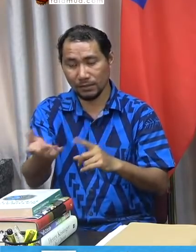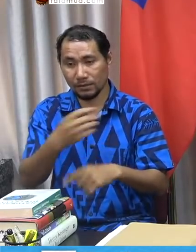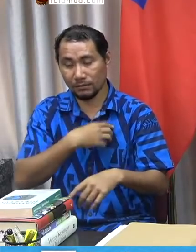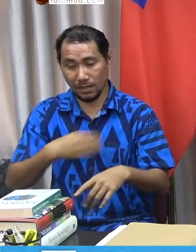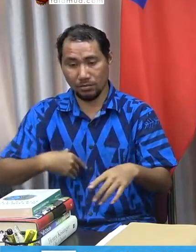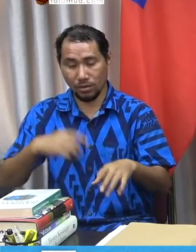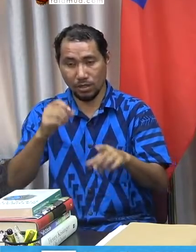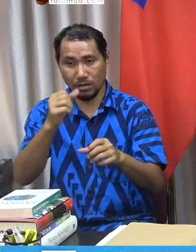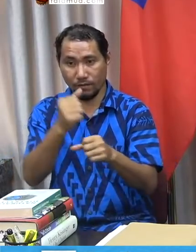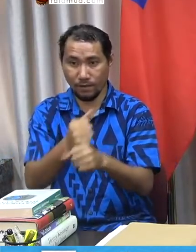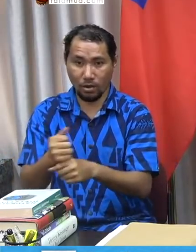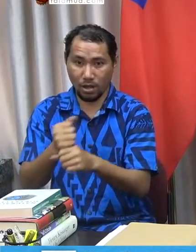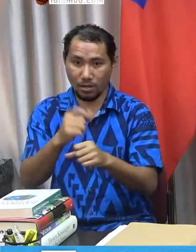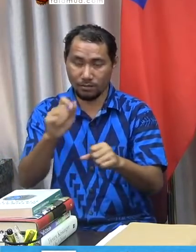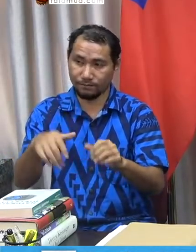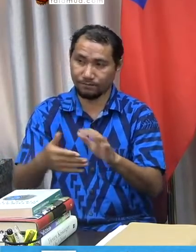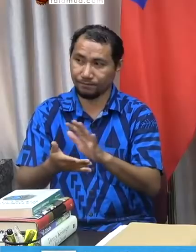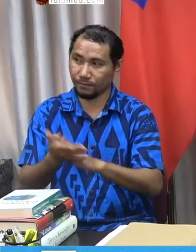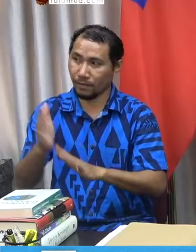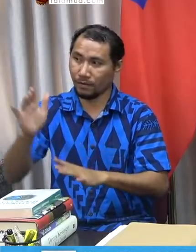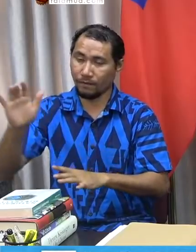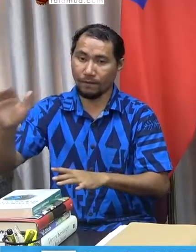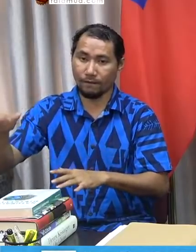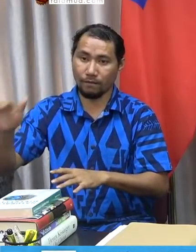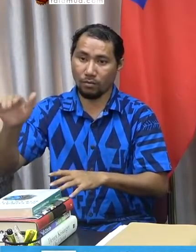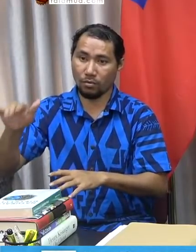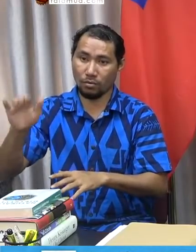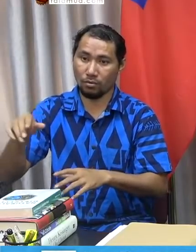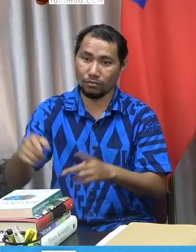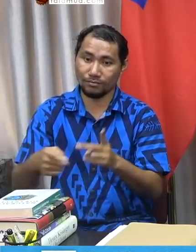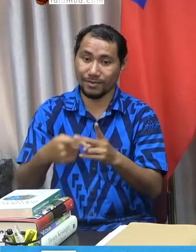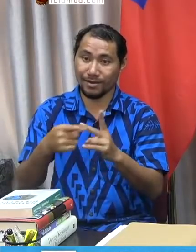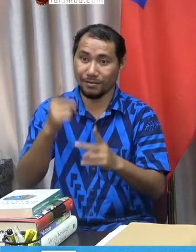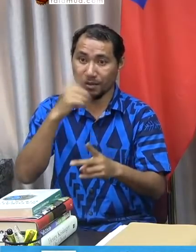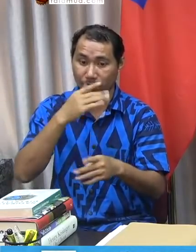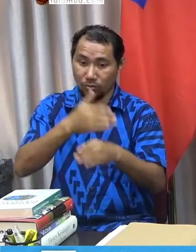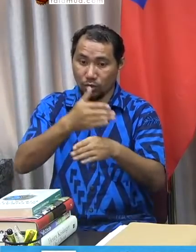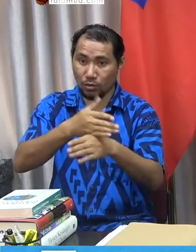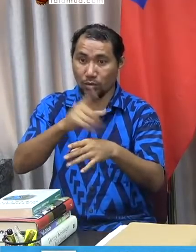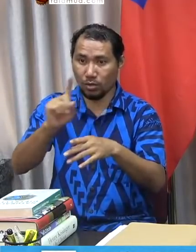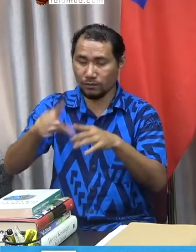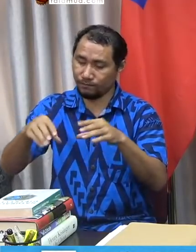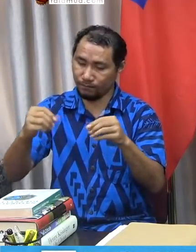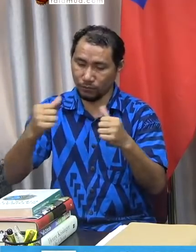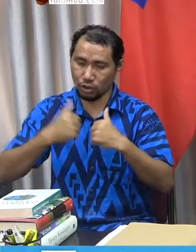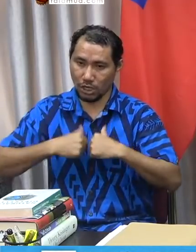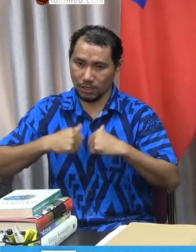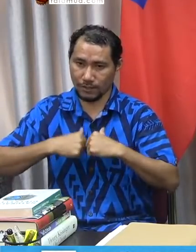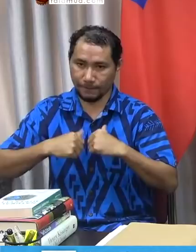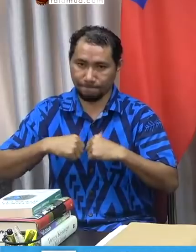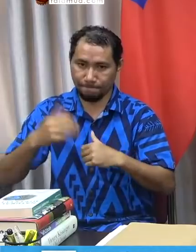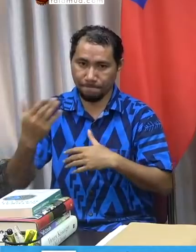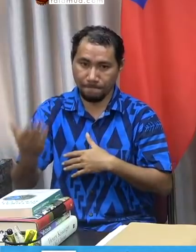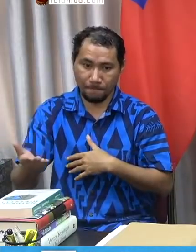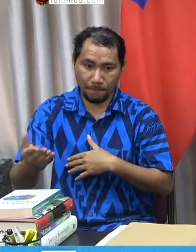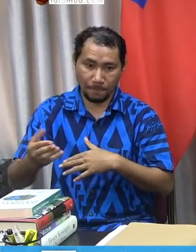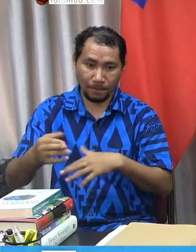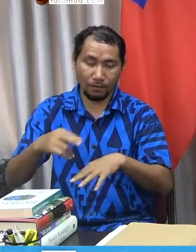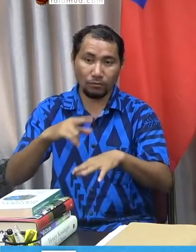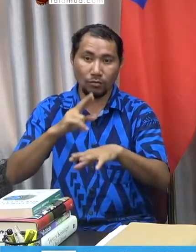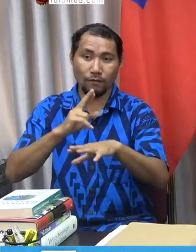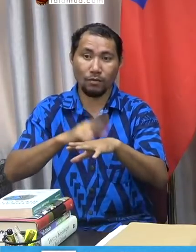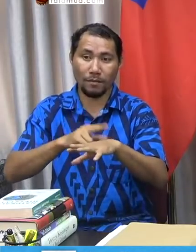whafo o nisi o le au whai ngā luenga e au tawina i le tūlanga o le whafo mai mo